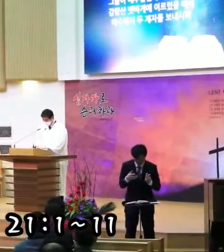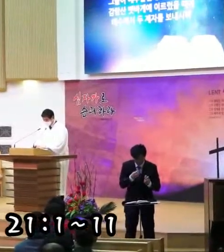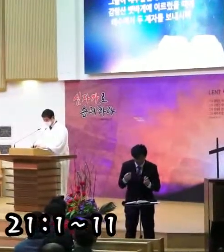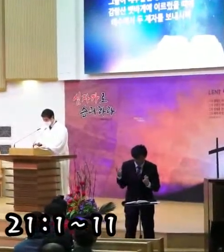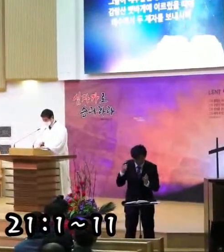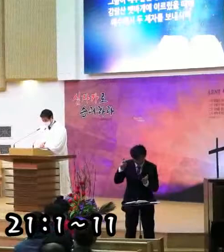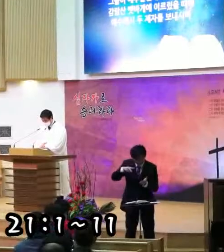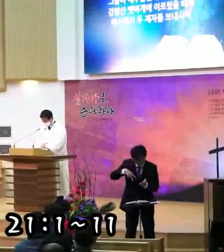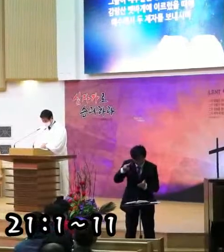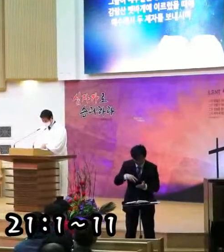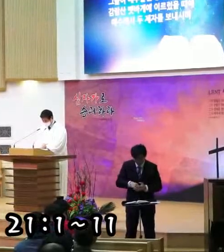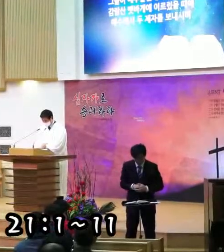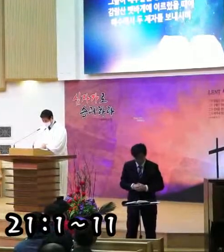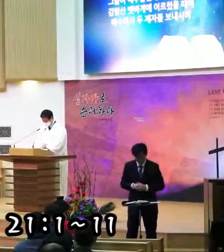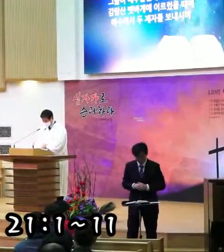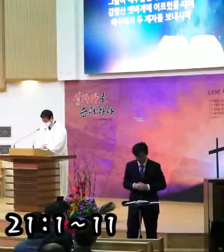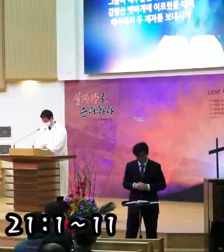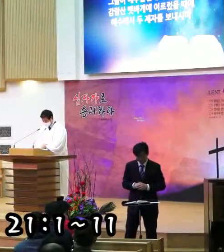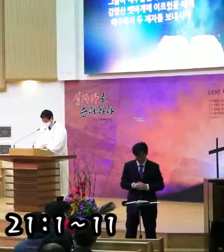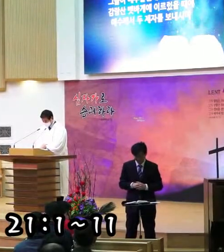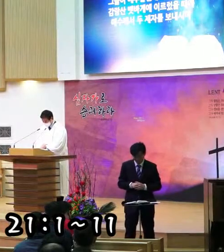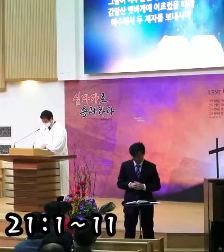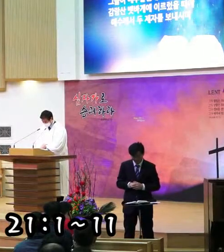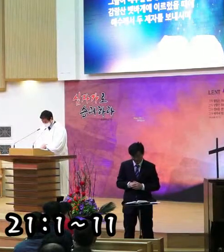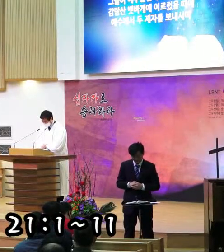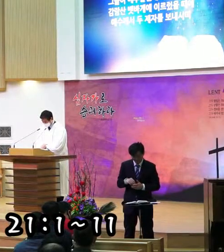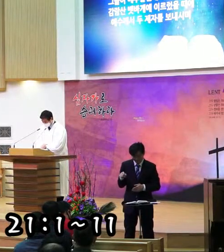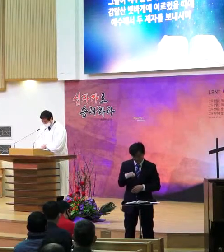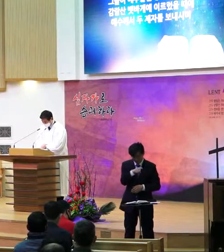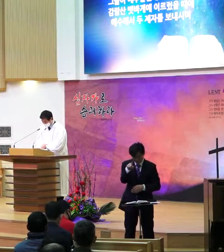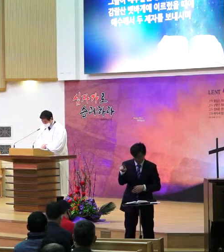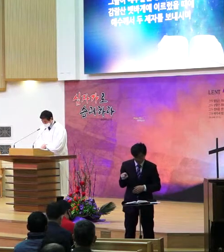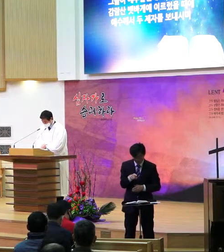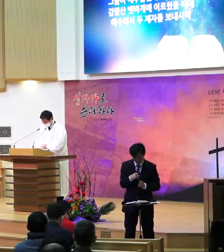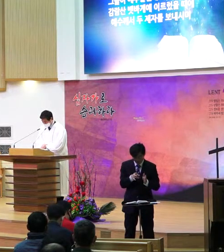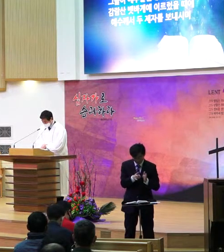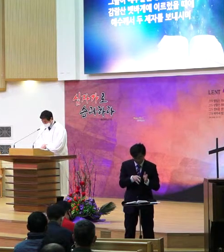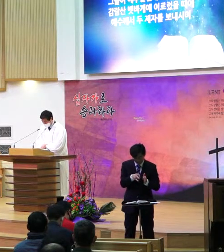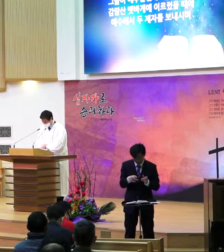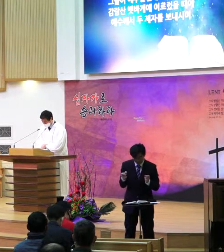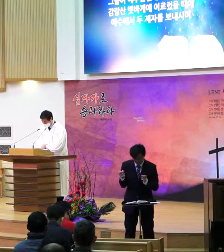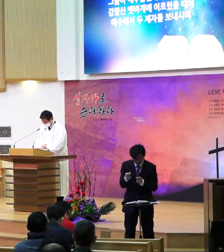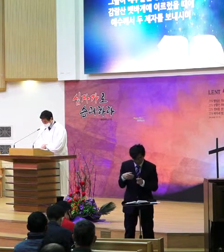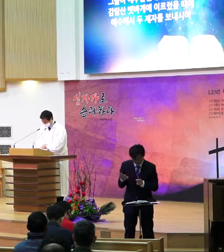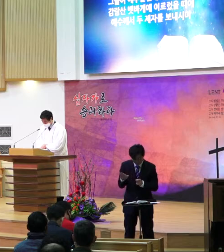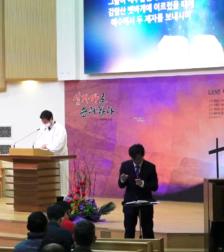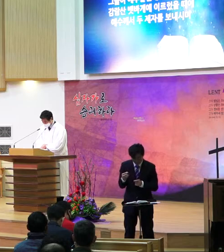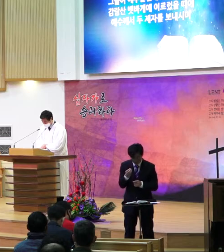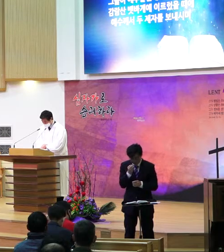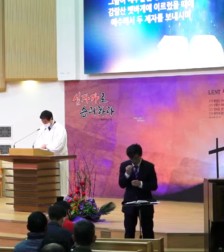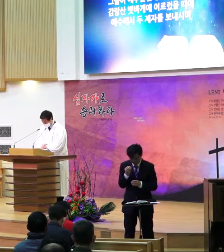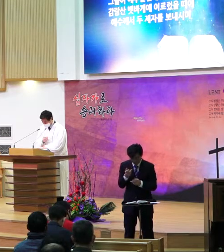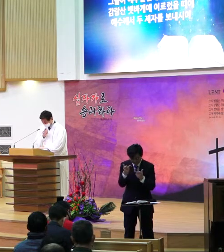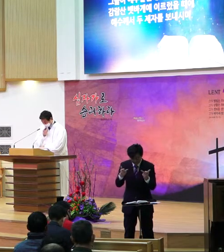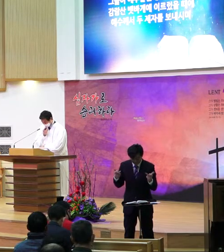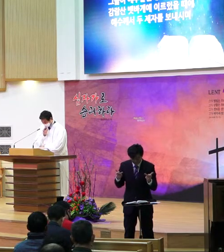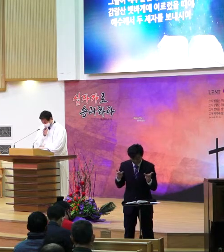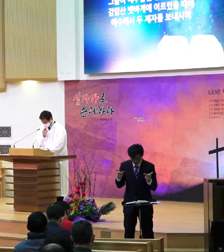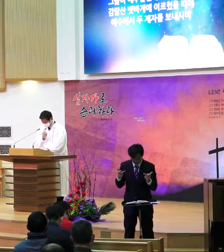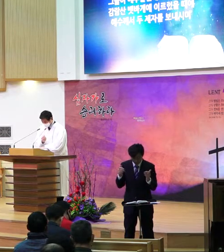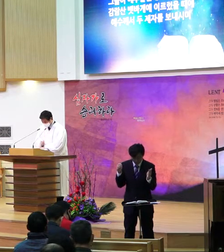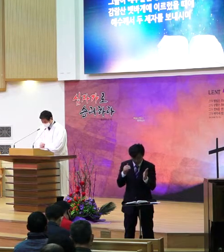하나님의 말씀을 봉독하겠습니다. 그들이 예루살렘에 가까이 가서 감람산 벳박에